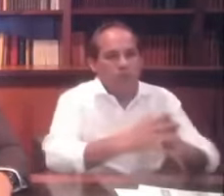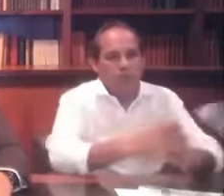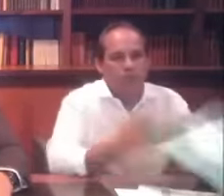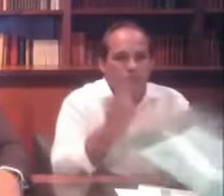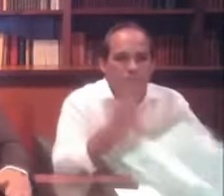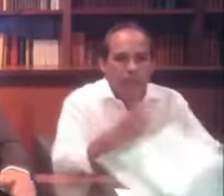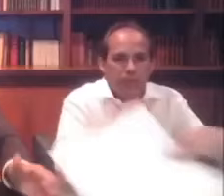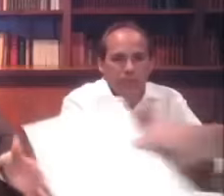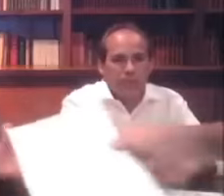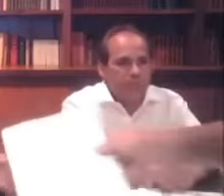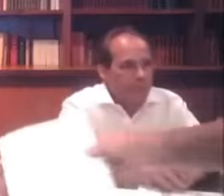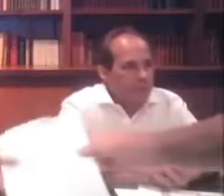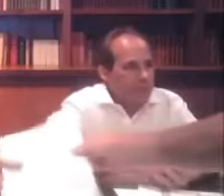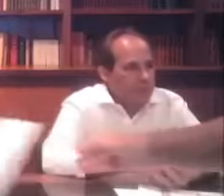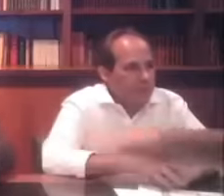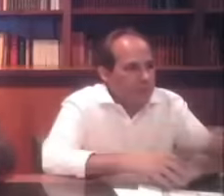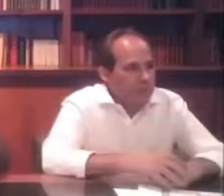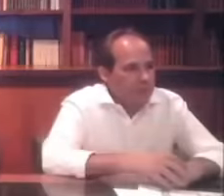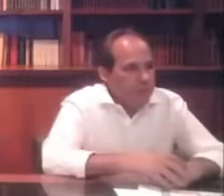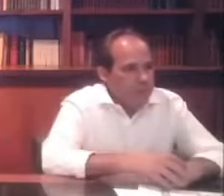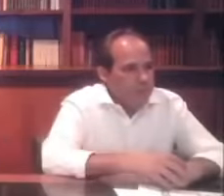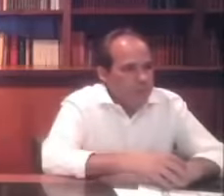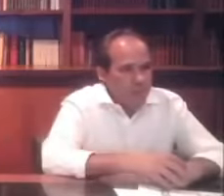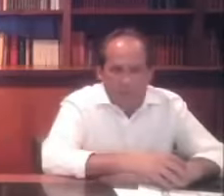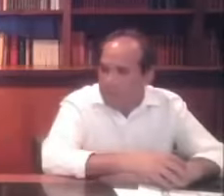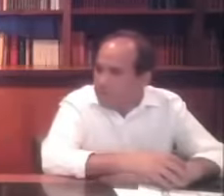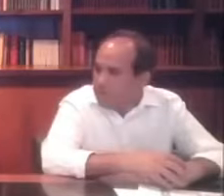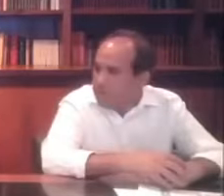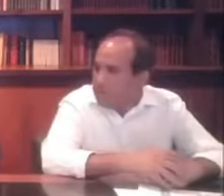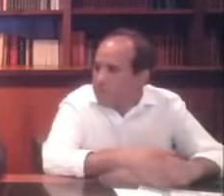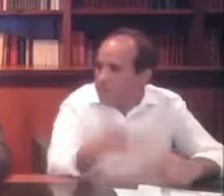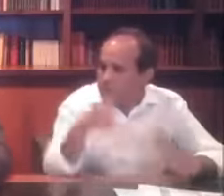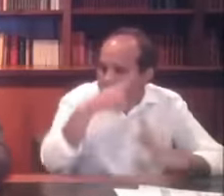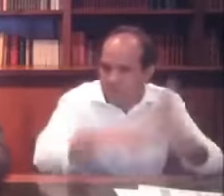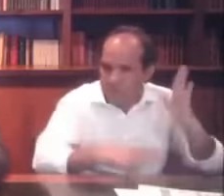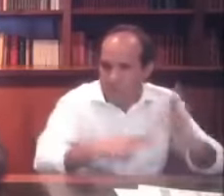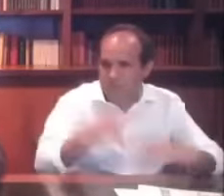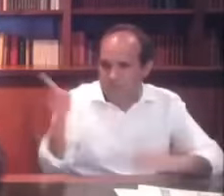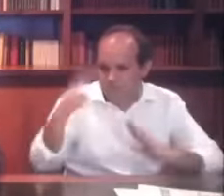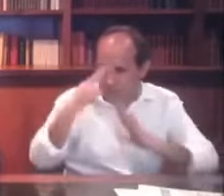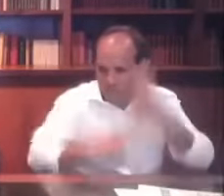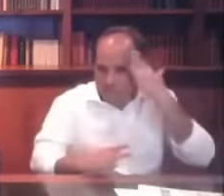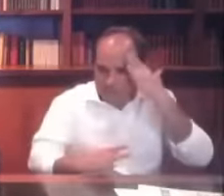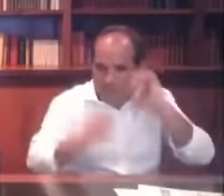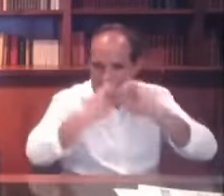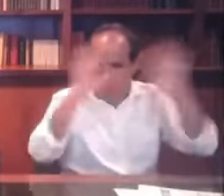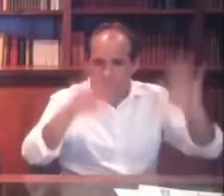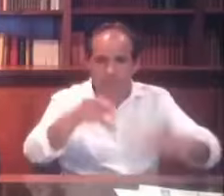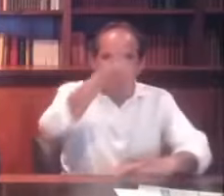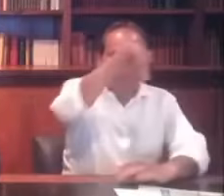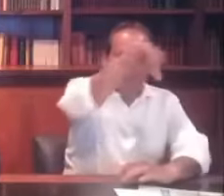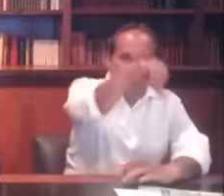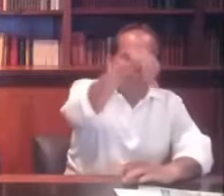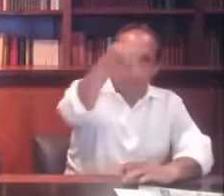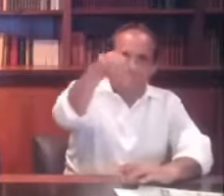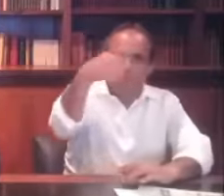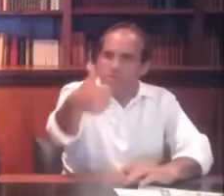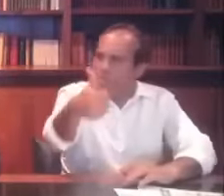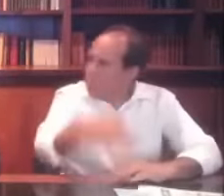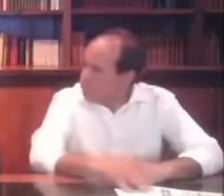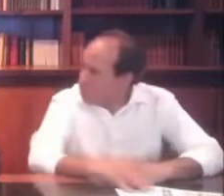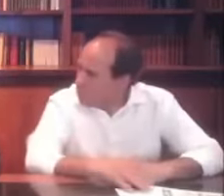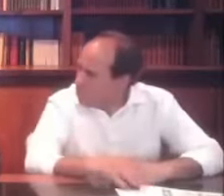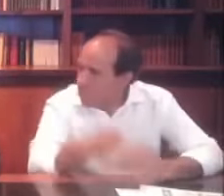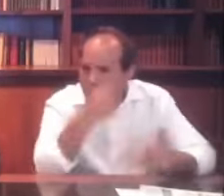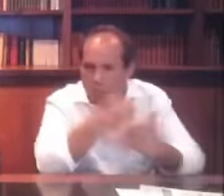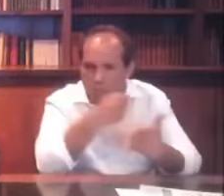Está procurando aqui o Cid aqui. Vamos lá, doutor Queiroga, dá uma olhada aqui, lá. Você quer mais do assunto aí? Vamos lá. 991, tem que fazer